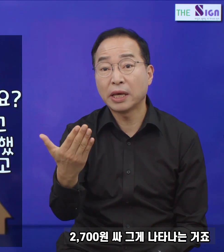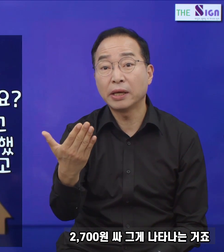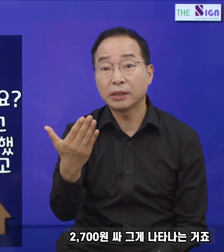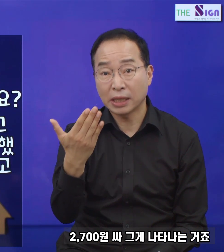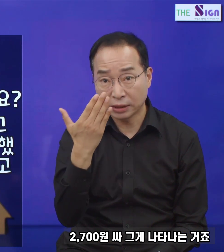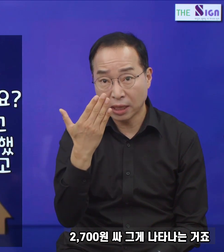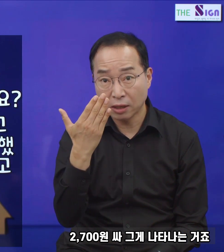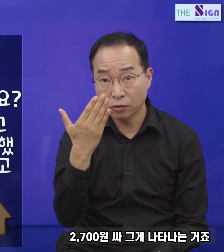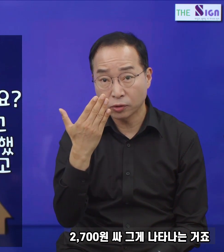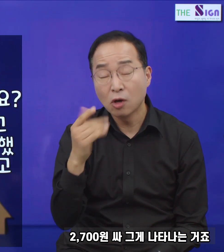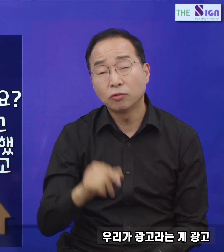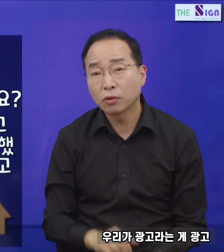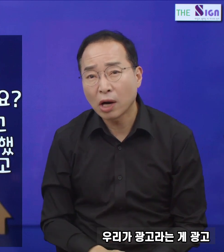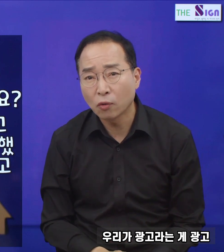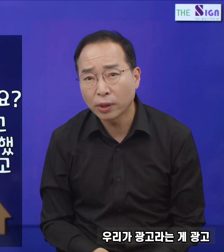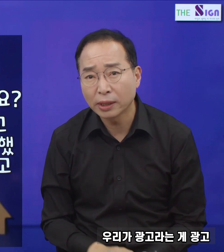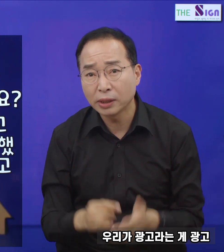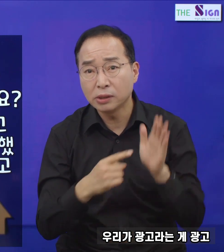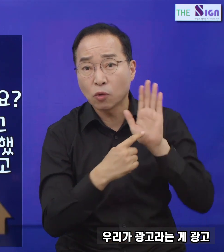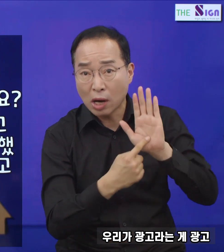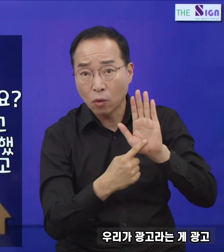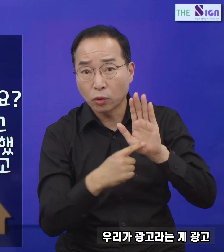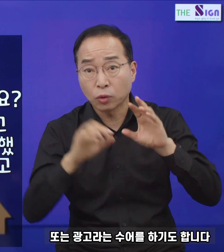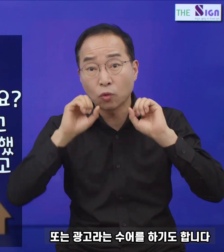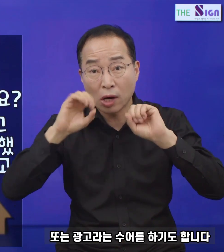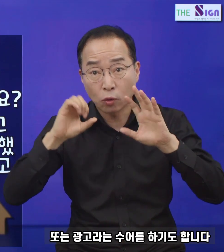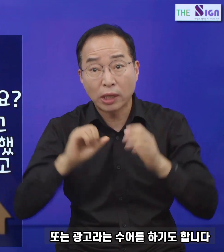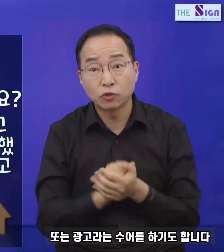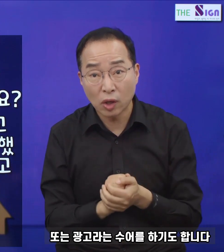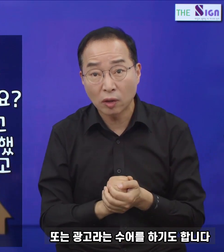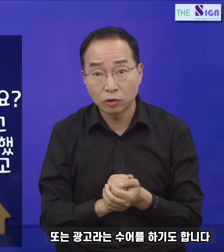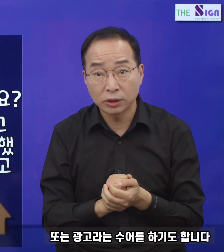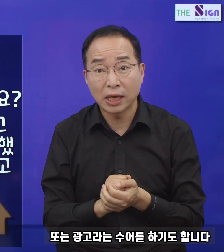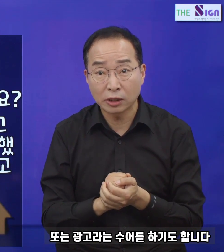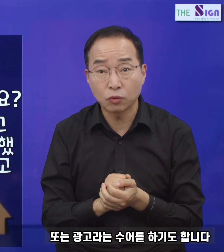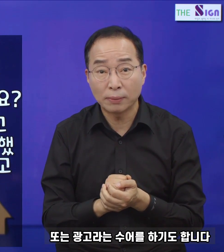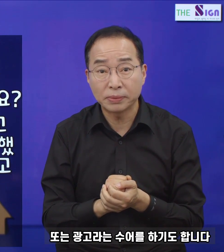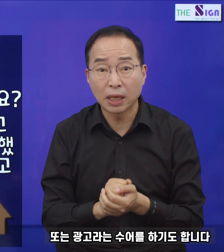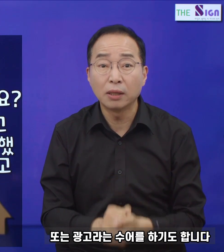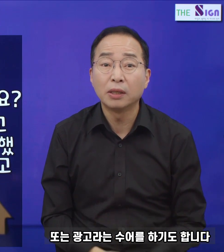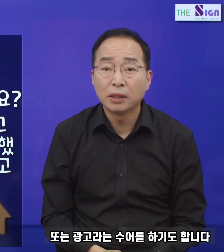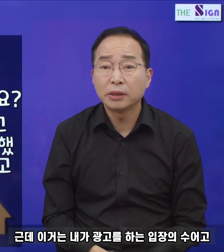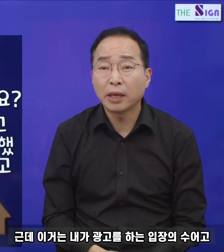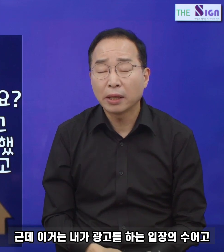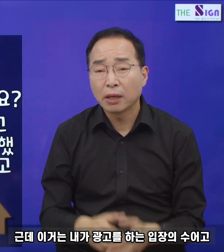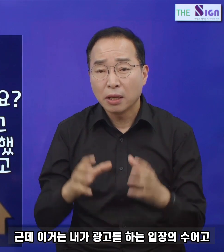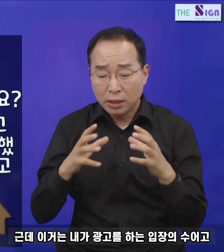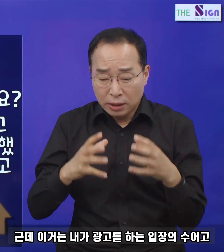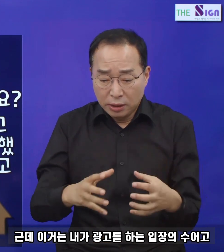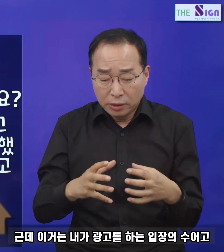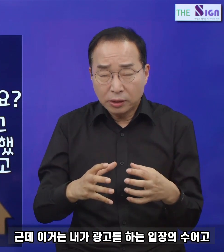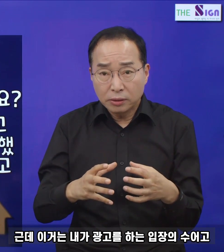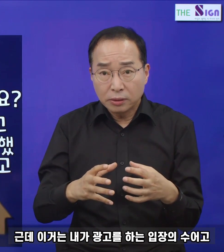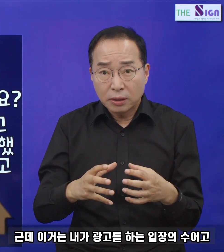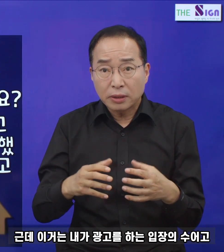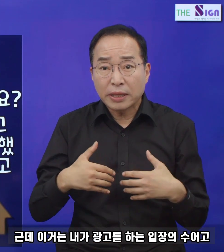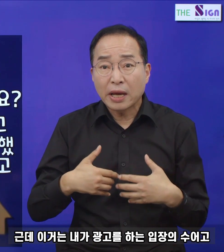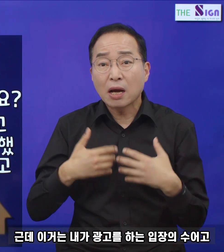그게 나타나는 거죠. 우리가 광고라는 게 이제 광고 또는 광고라는 수화를 하기도 합니다. 근데 이거는 내가